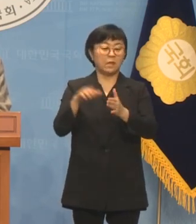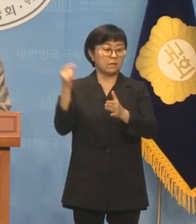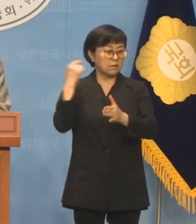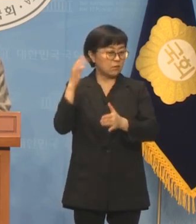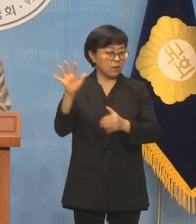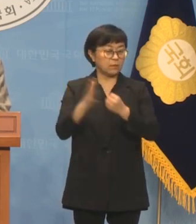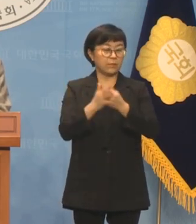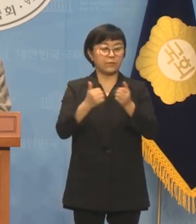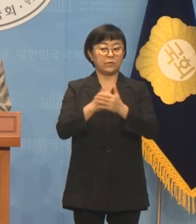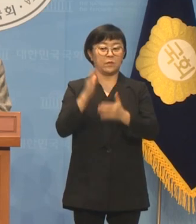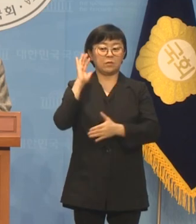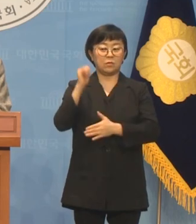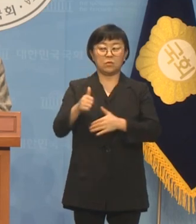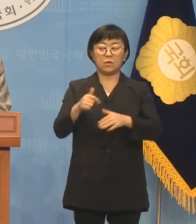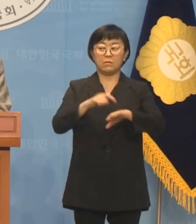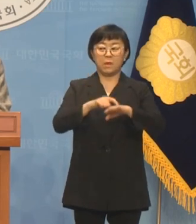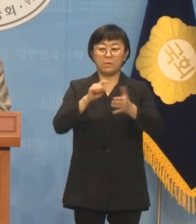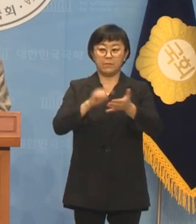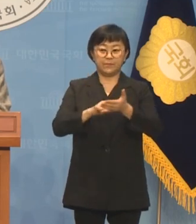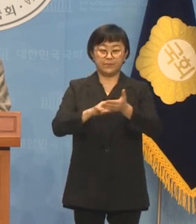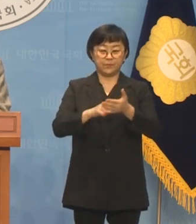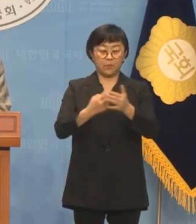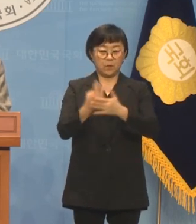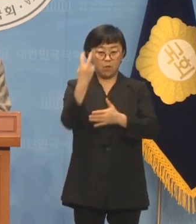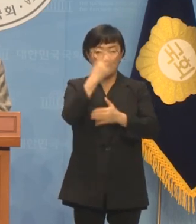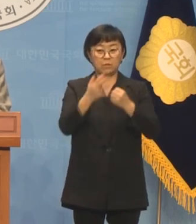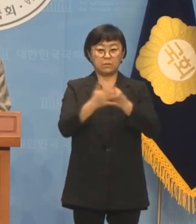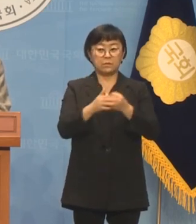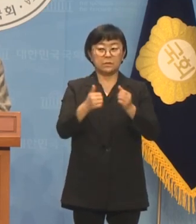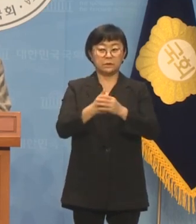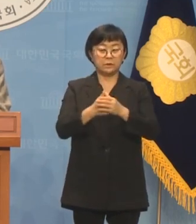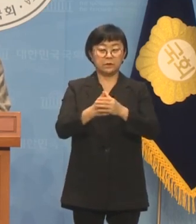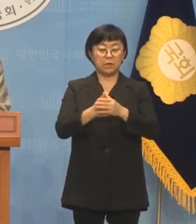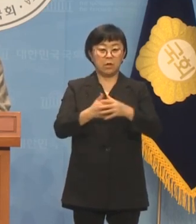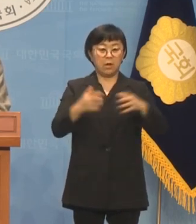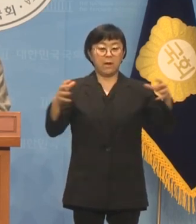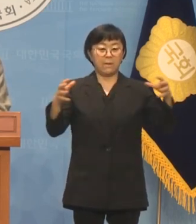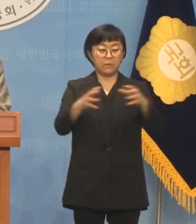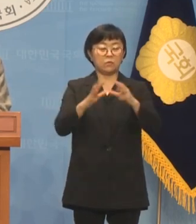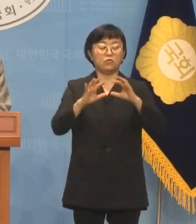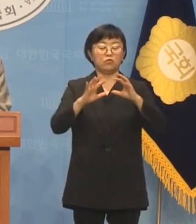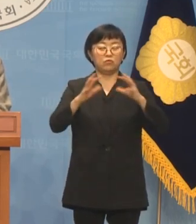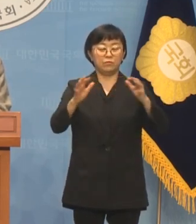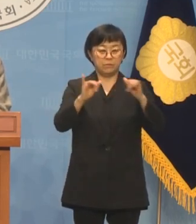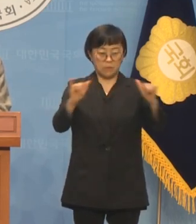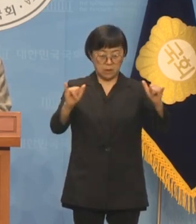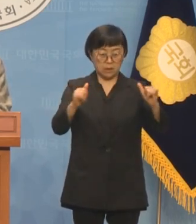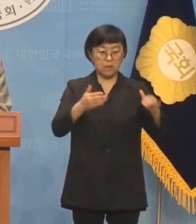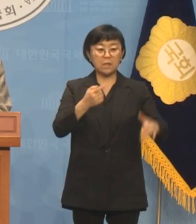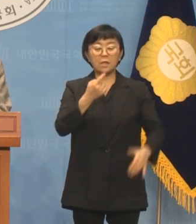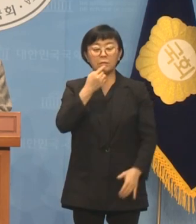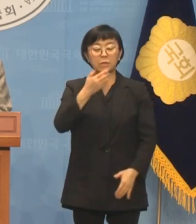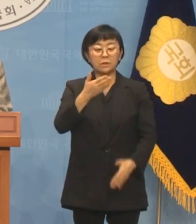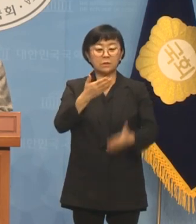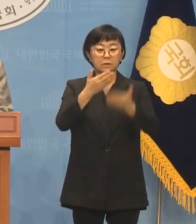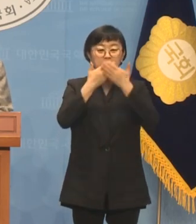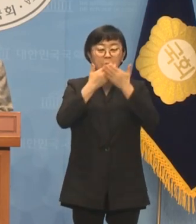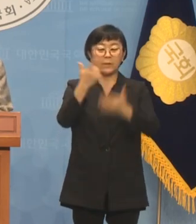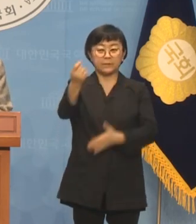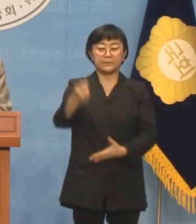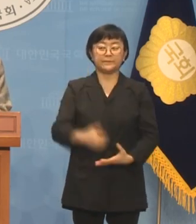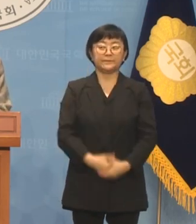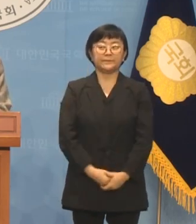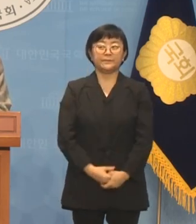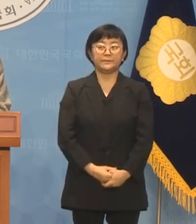않은 대통령의 심기와 경호 업무가 일심동체되어 국민의 입을 틀어막은 것